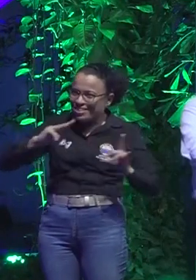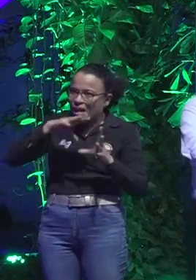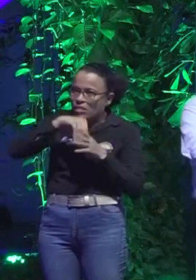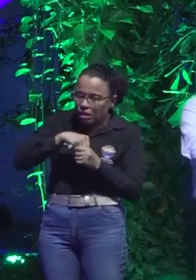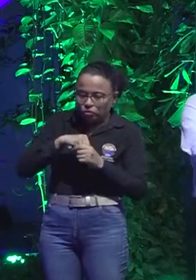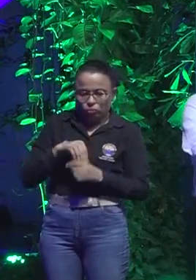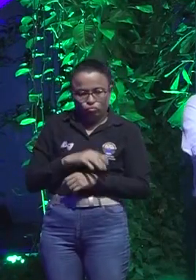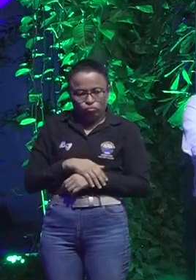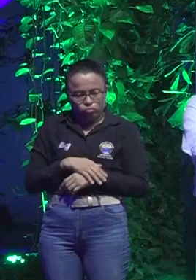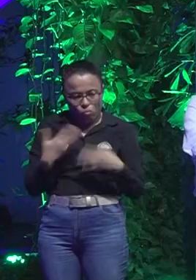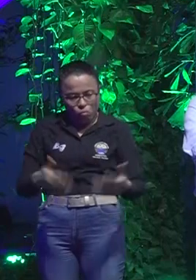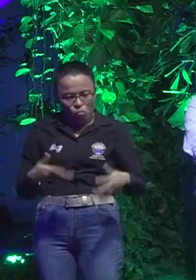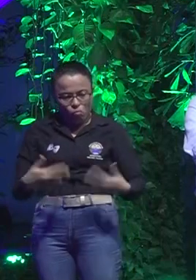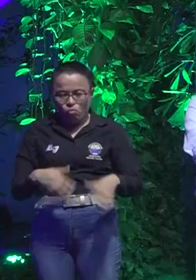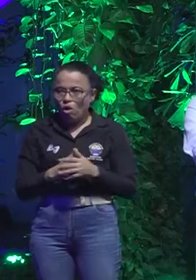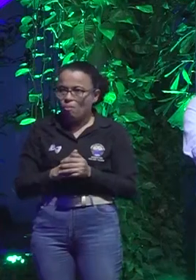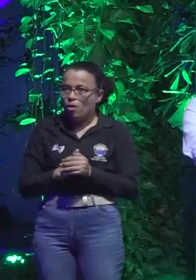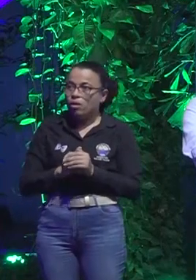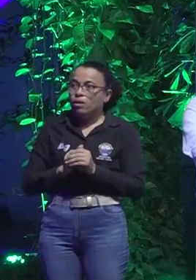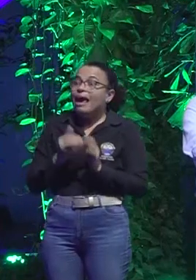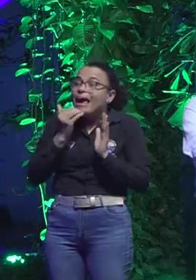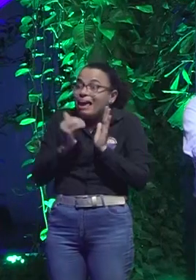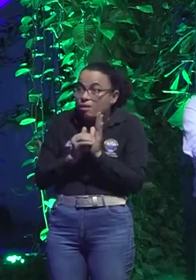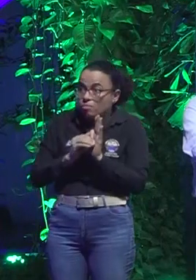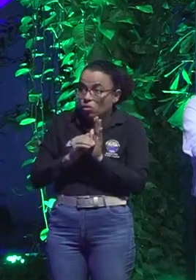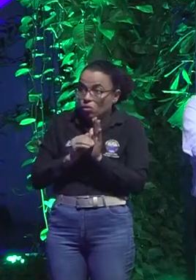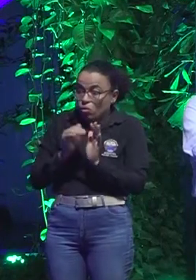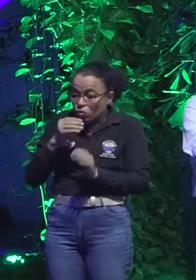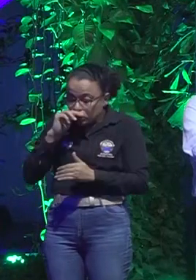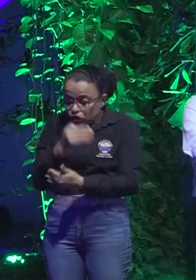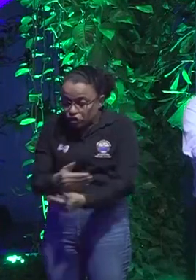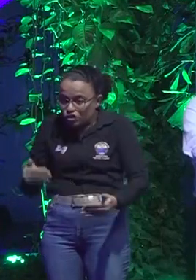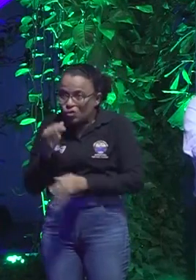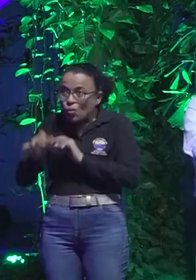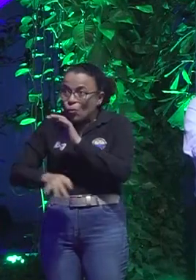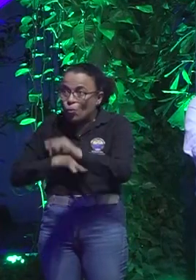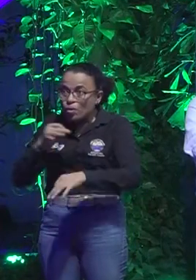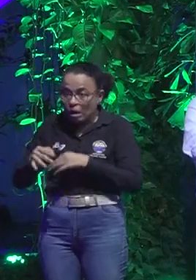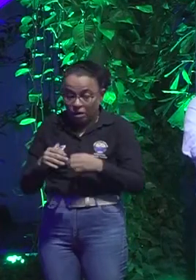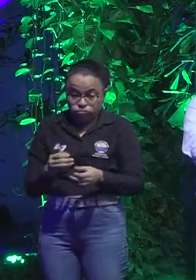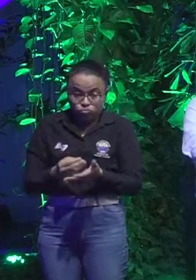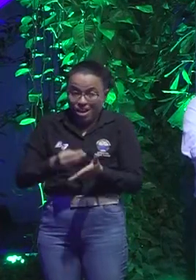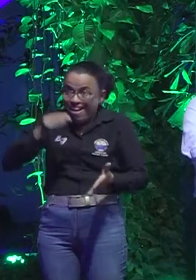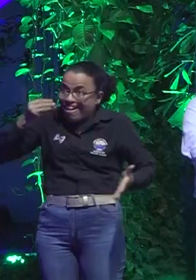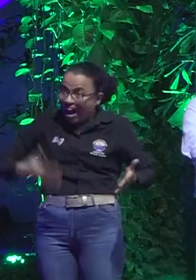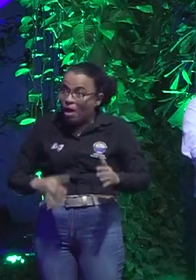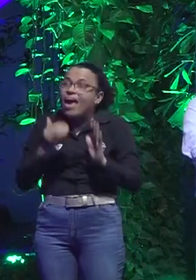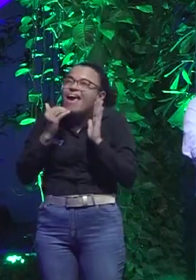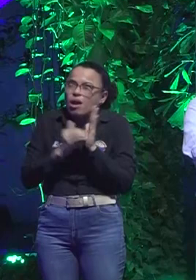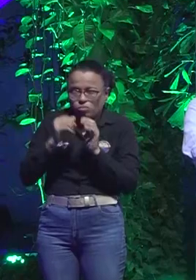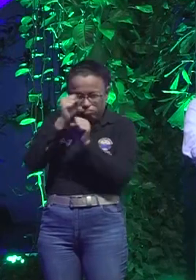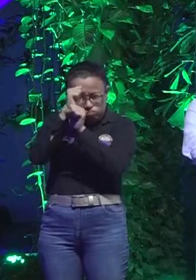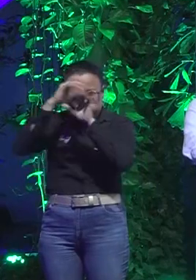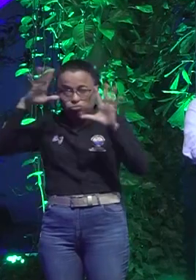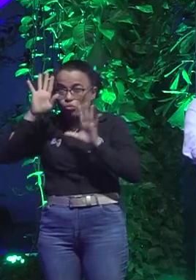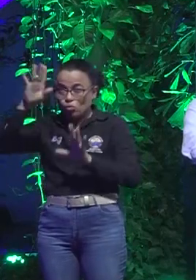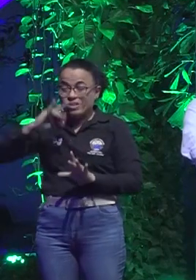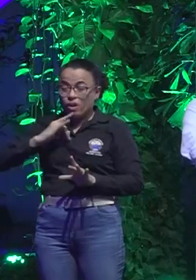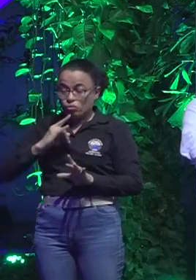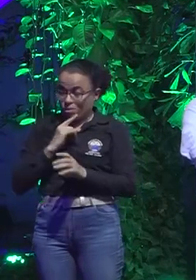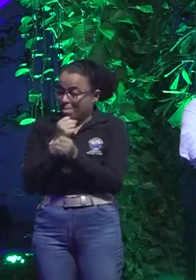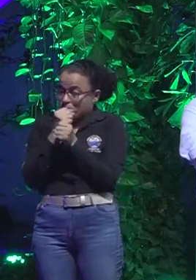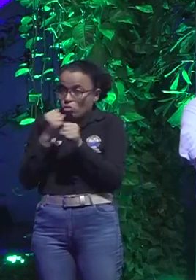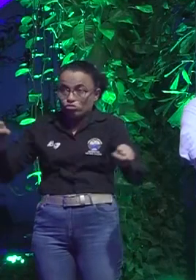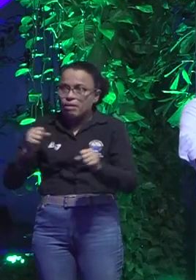costoso. Es imposible que una universidad en Estados Unidos pueda tener un centro para cuidado de niños gratuito. Eso es